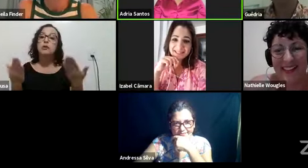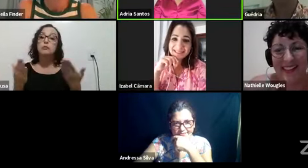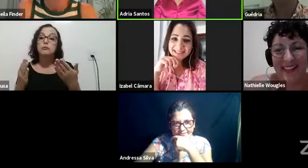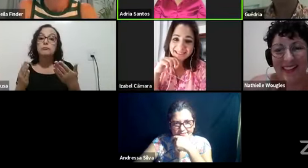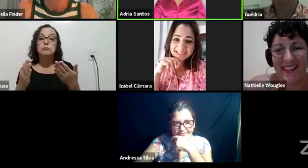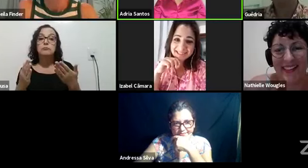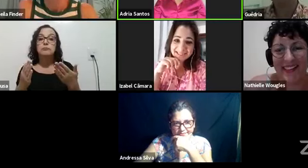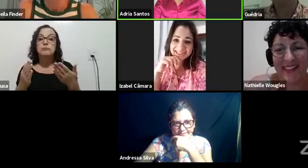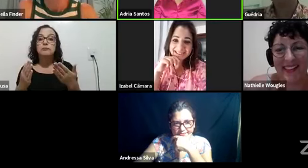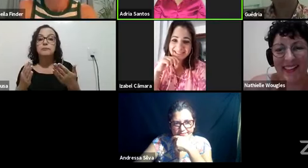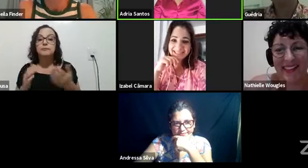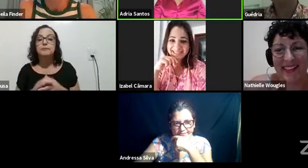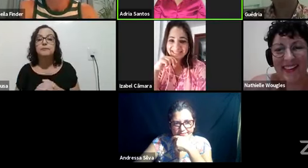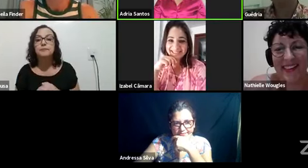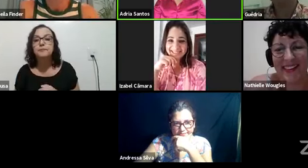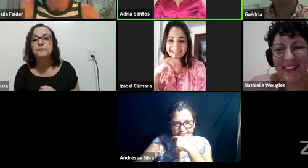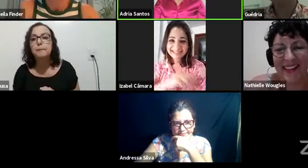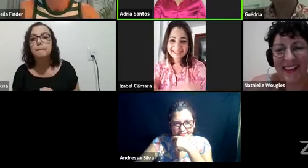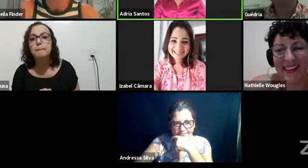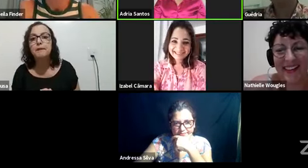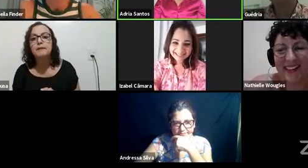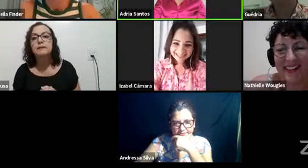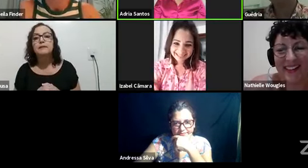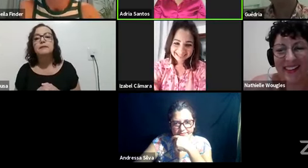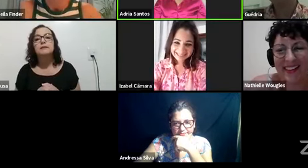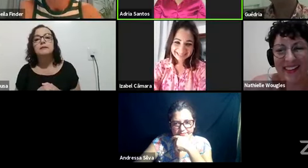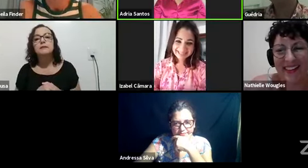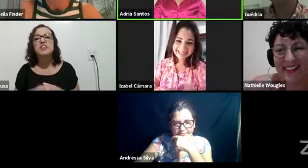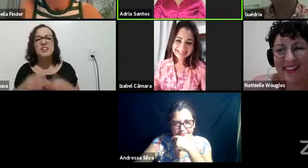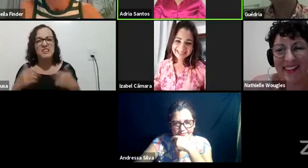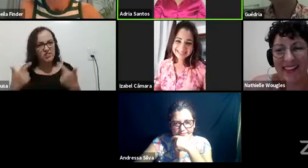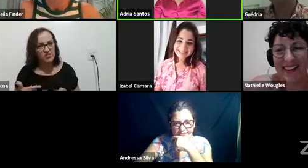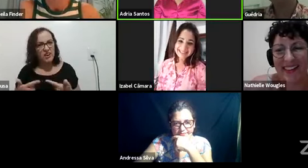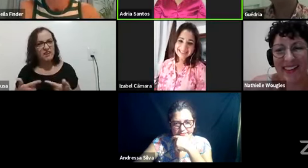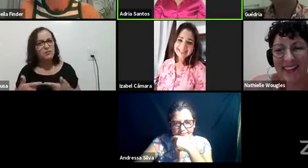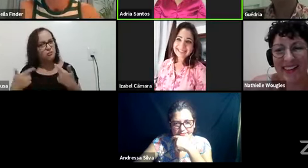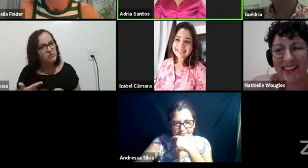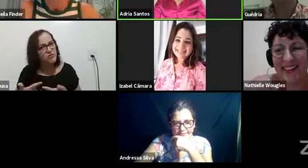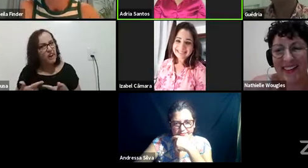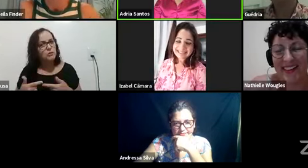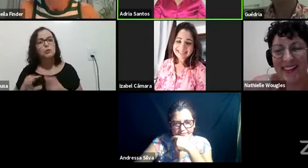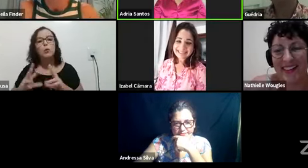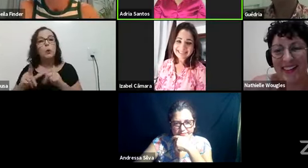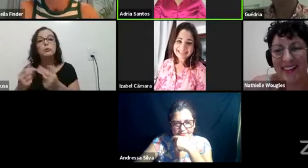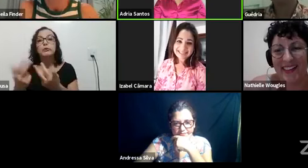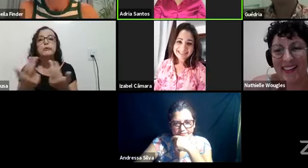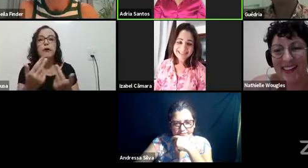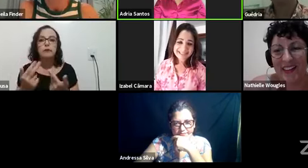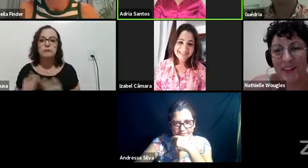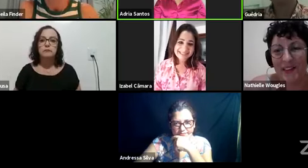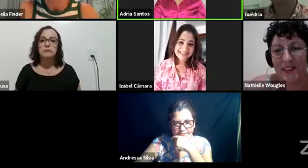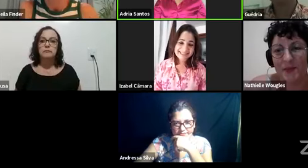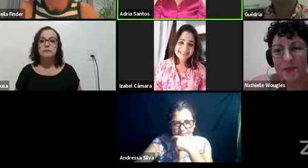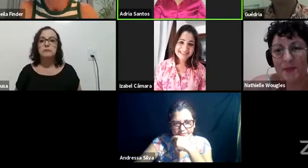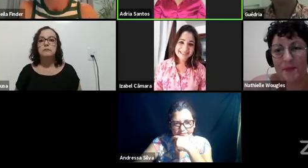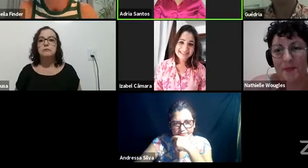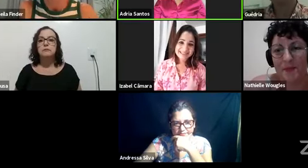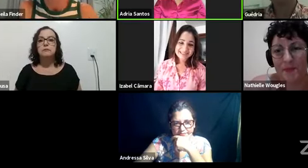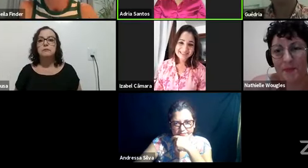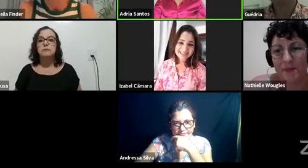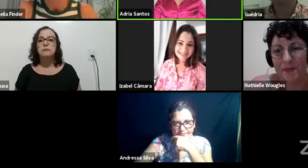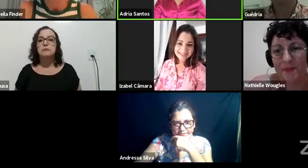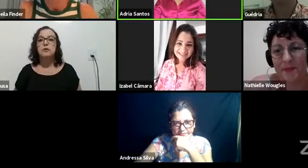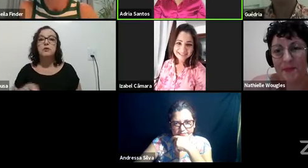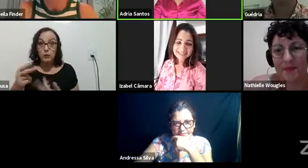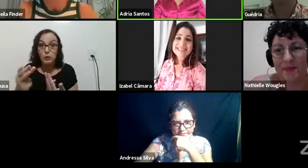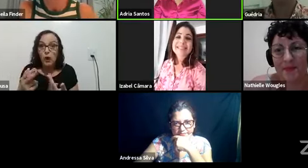chato seria. Sim, com certeza. É igual aquela frase, né, o igual é todo mundo faz,